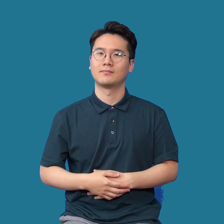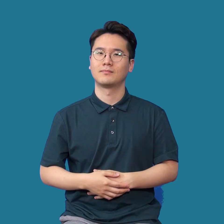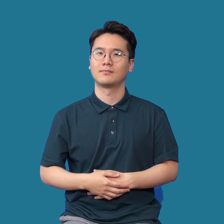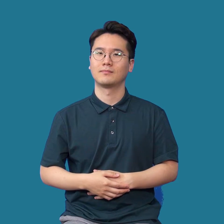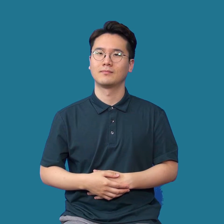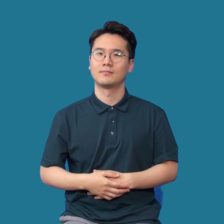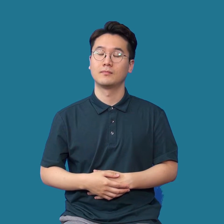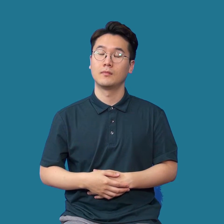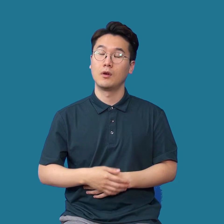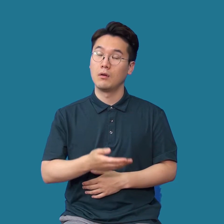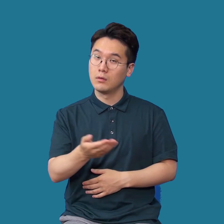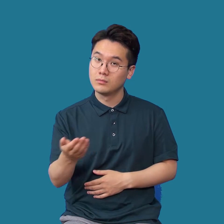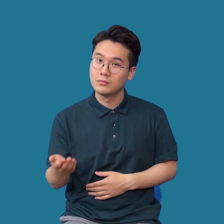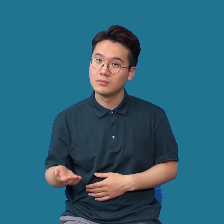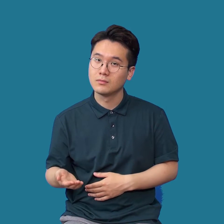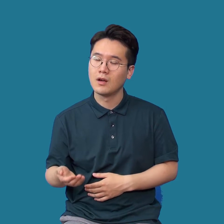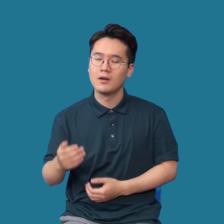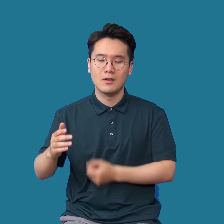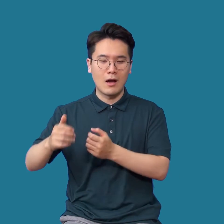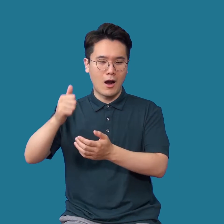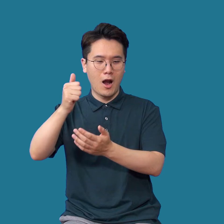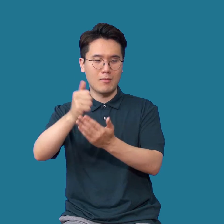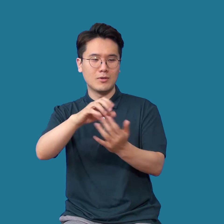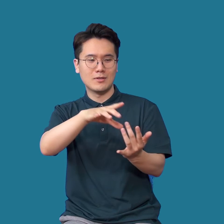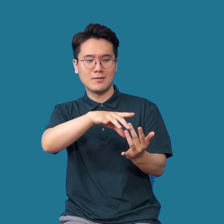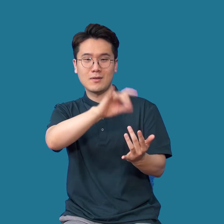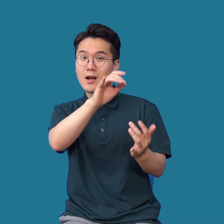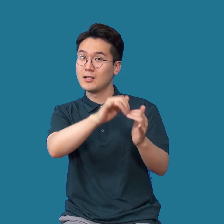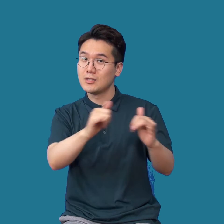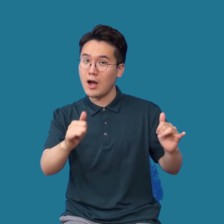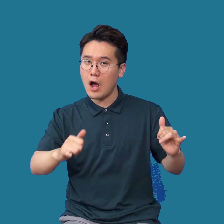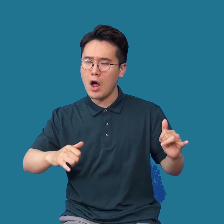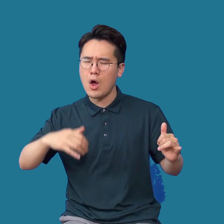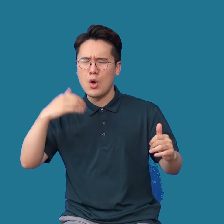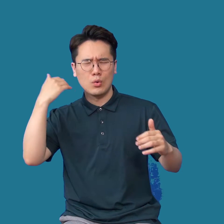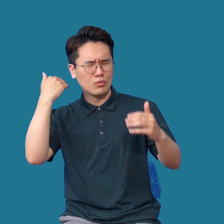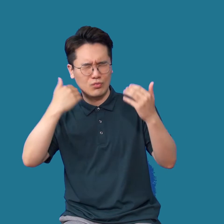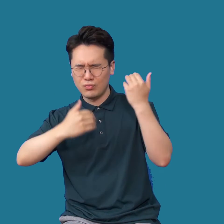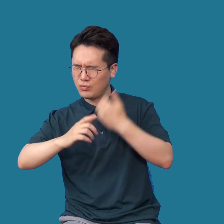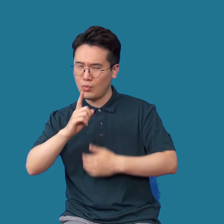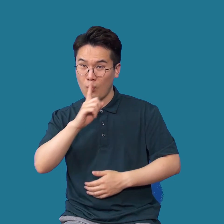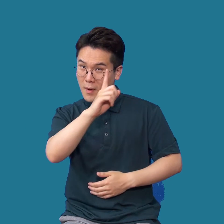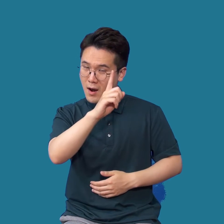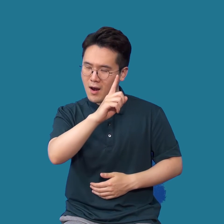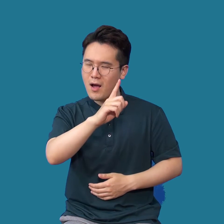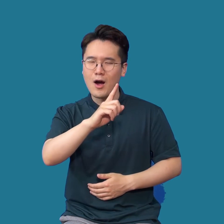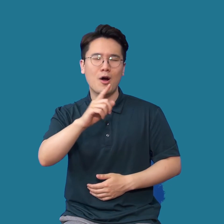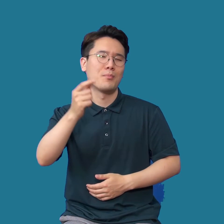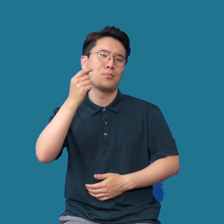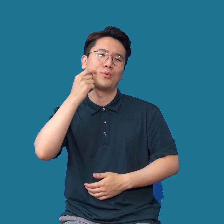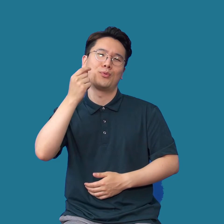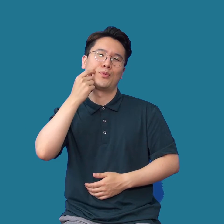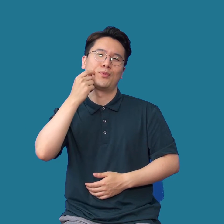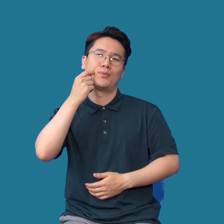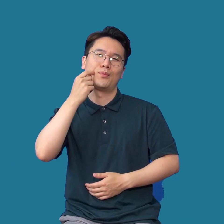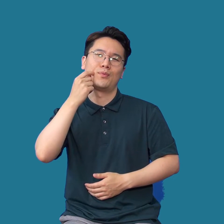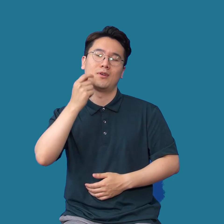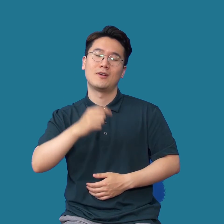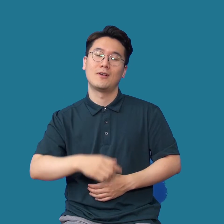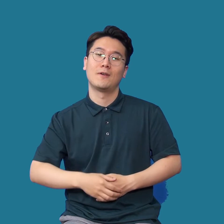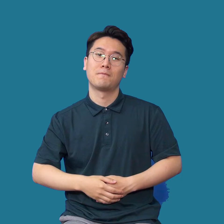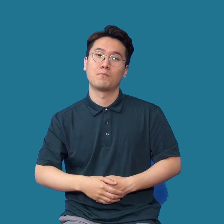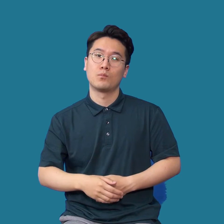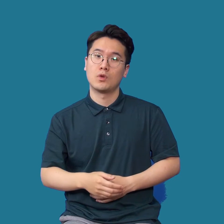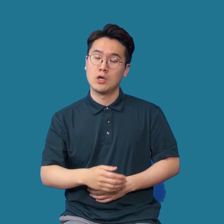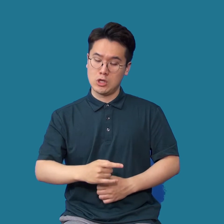능히 하나님께서 택하신 자들을 고발하리요? 이 말에 확실하게 대답할 수 있어야 합니다.